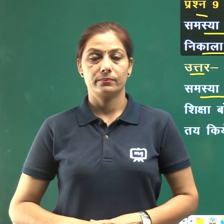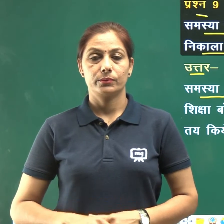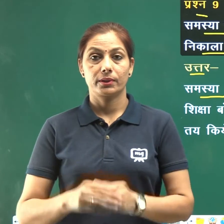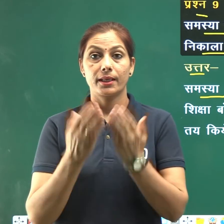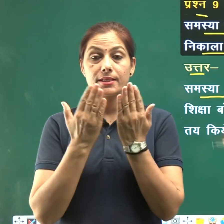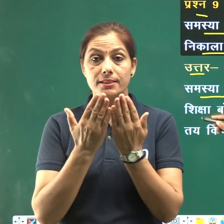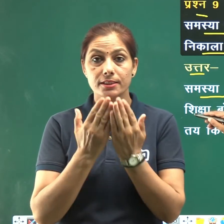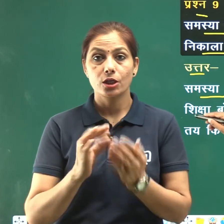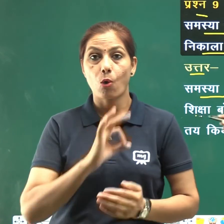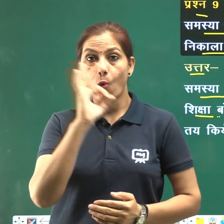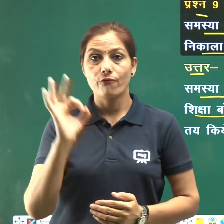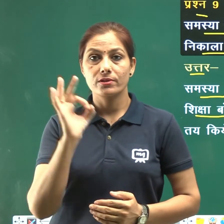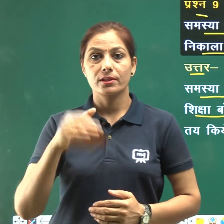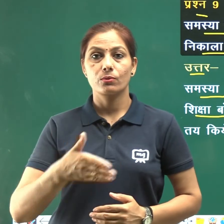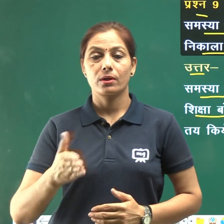शिक्षा बोर्ड द्वारा